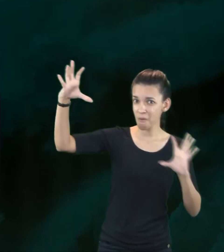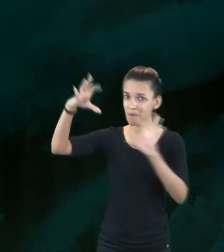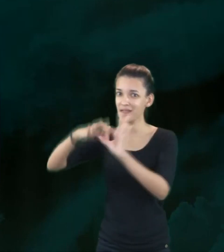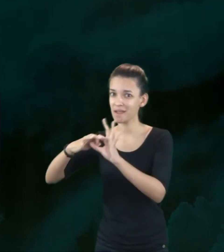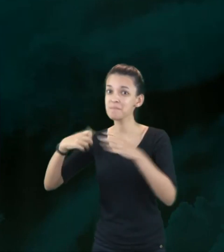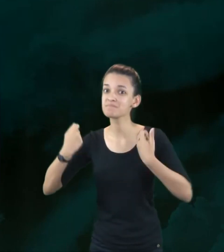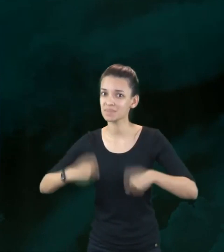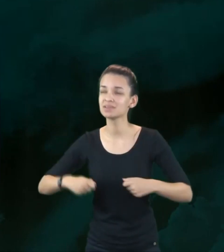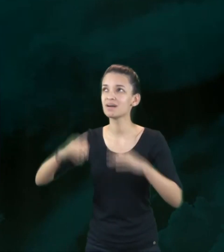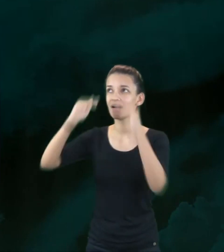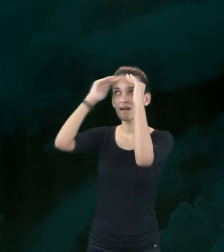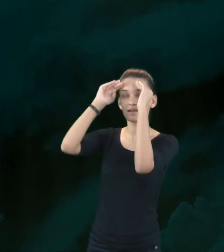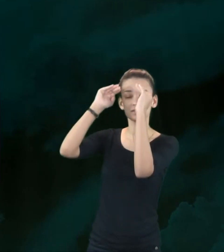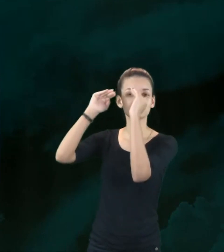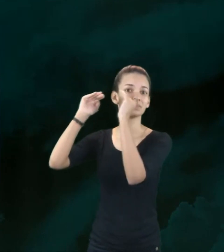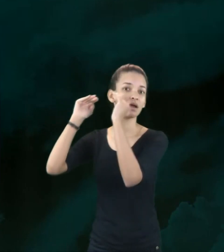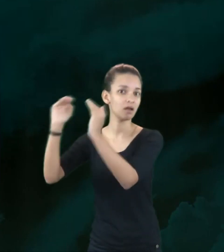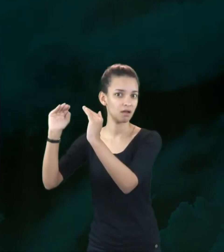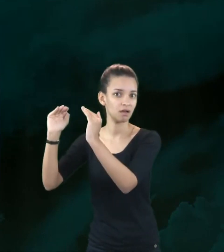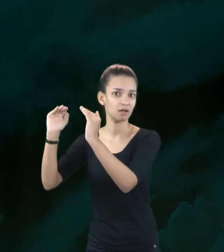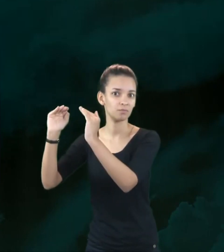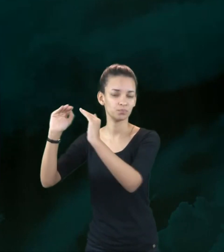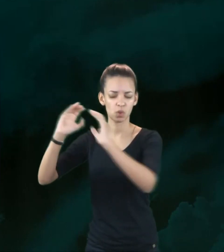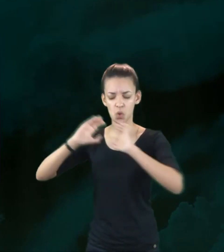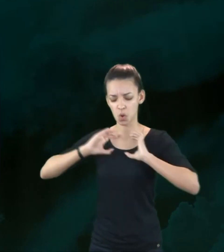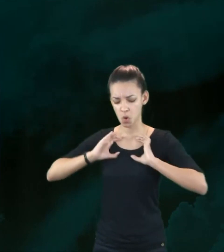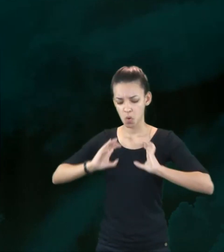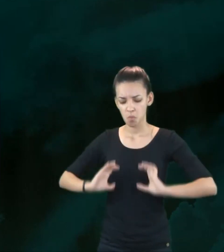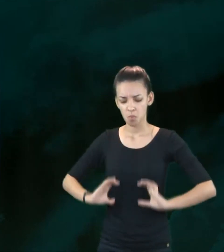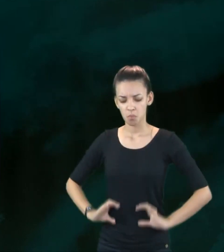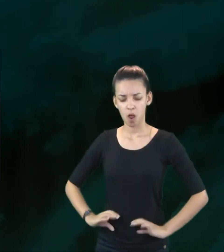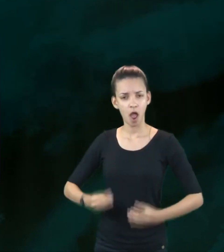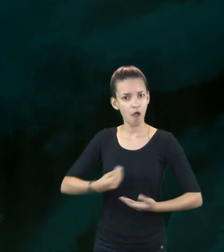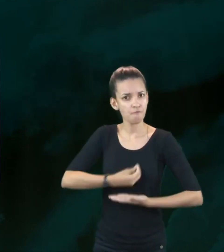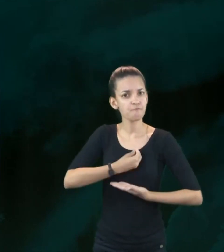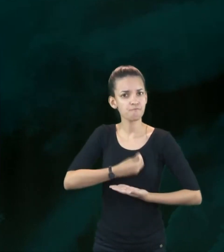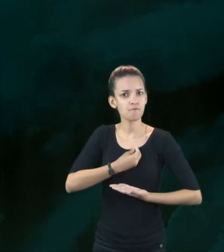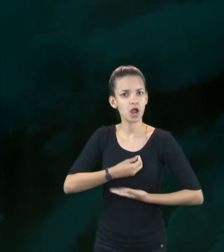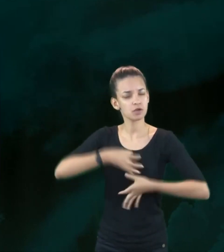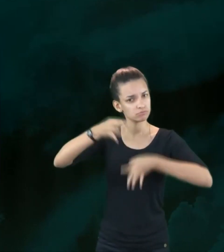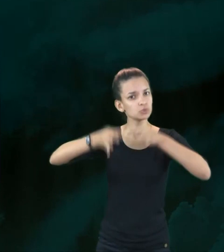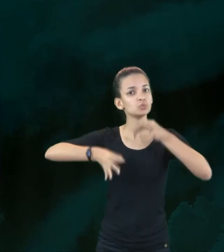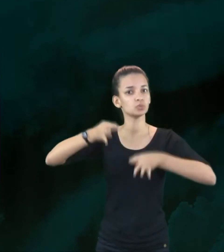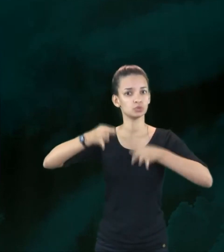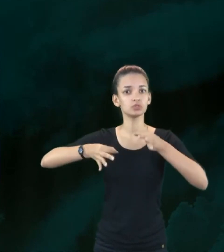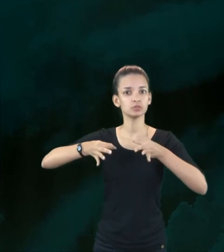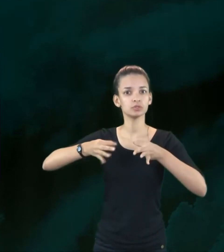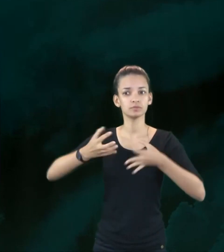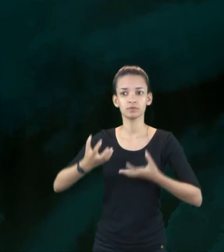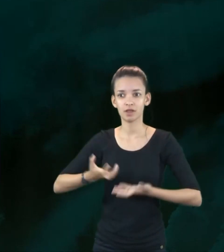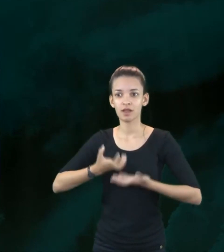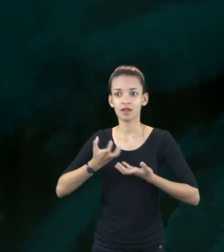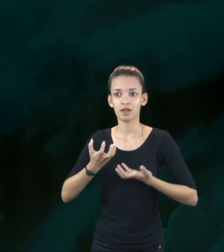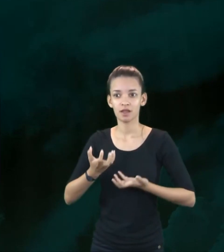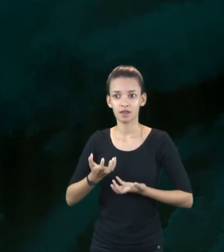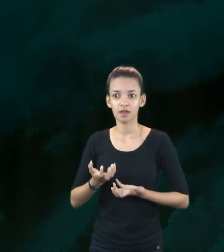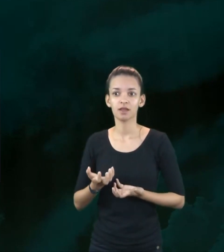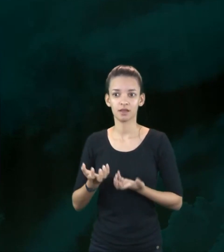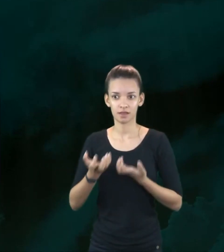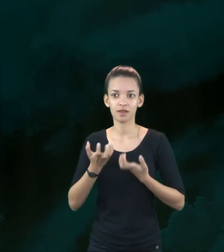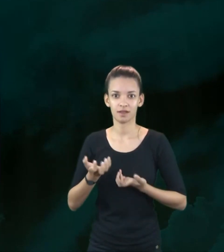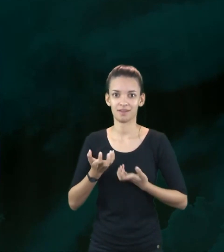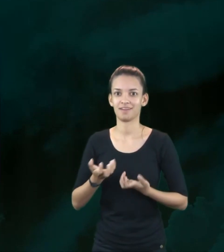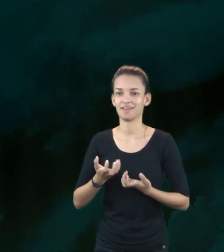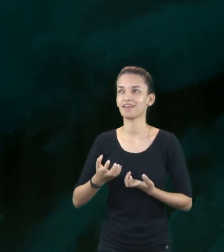procuravam viver uma vida para agradar a Deus, um homem que queria fazer a vontade de Deus. Então, por isso